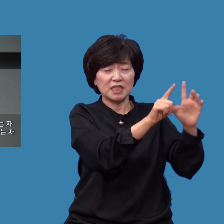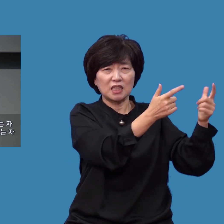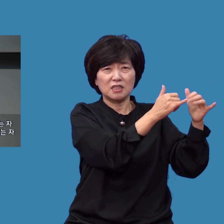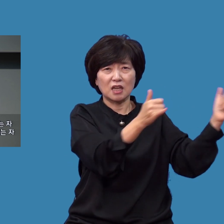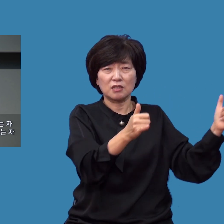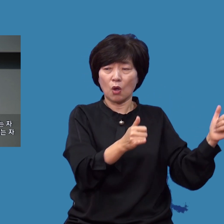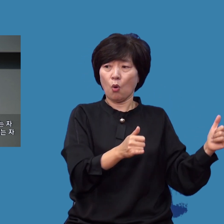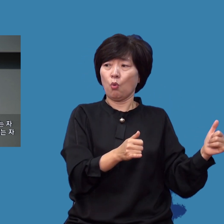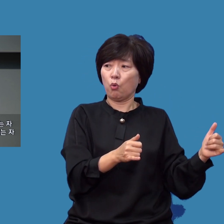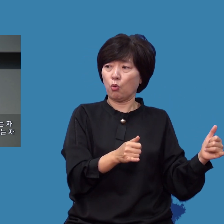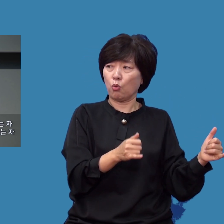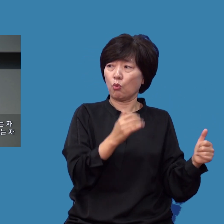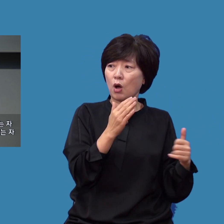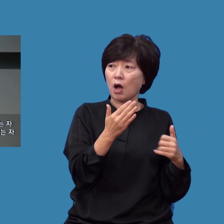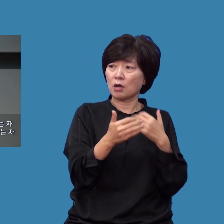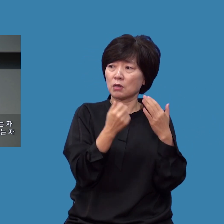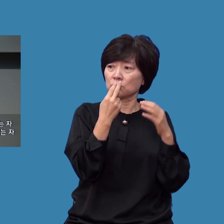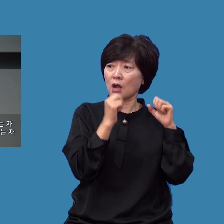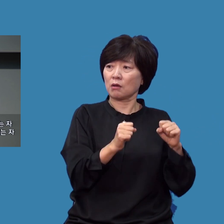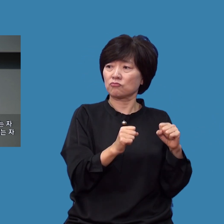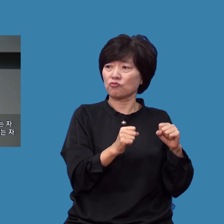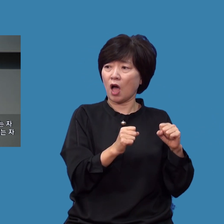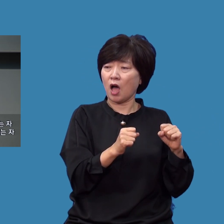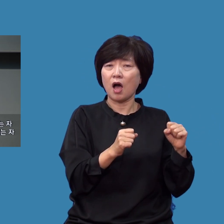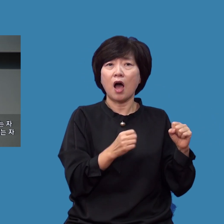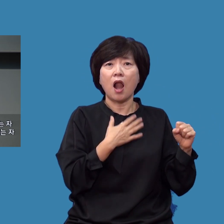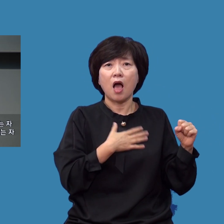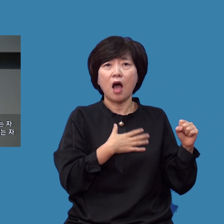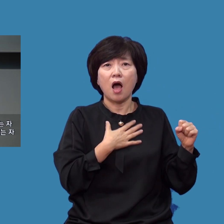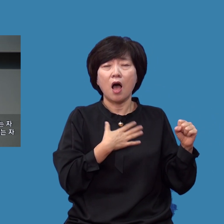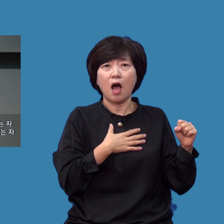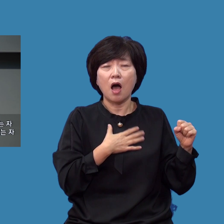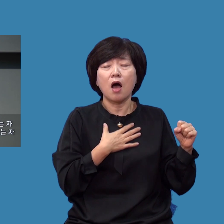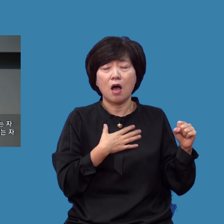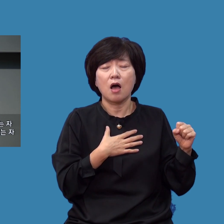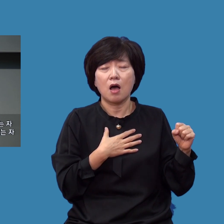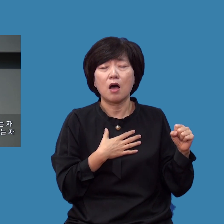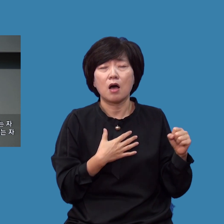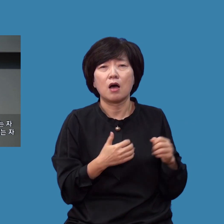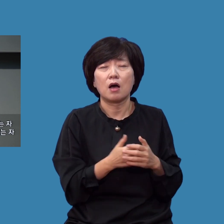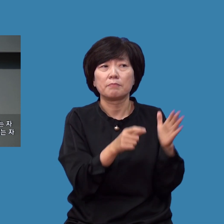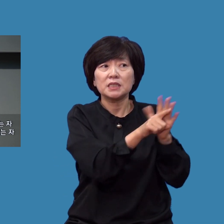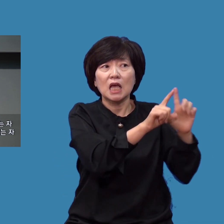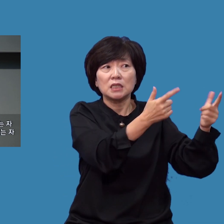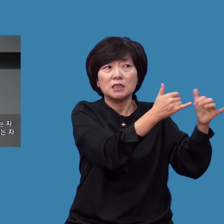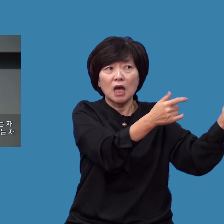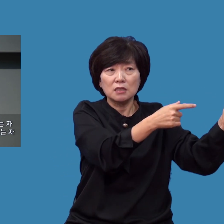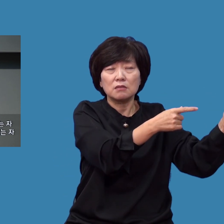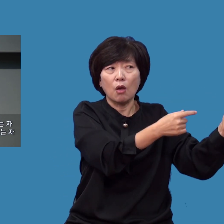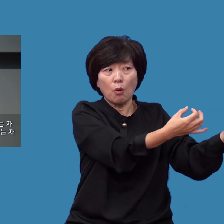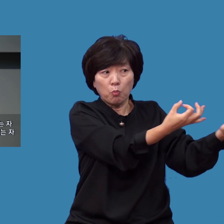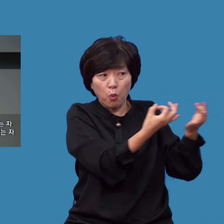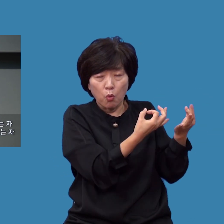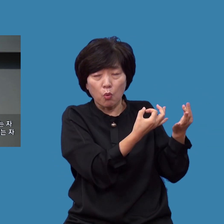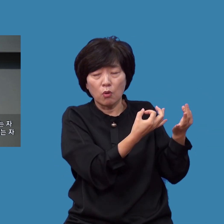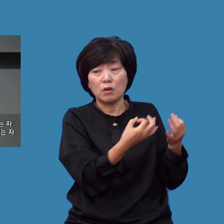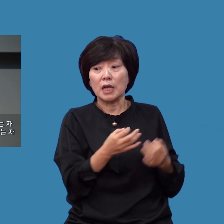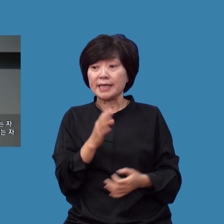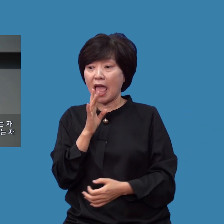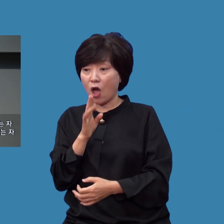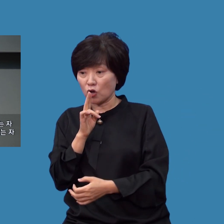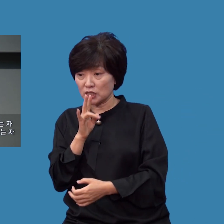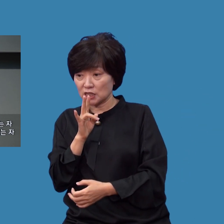자들이 그걸 보고 하나님이 계신다고 생각한다는 거잖아. 믿지 않는 자들을 위한 표적이라고 그랬으니까. 근데 예언은 그런 표적이